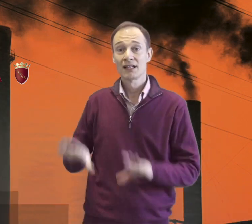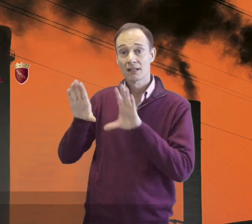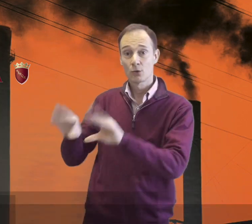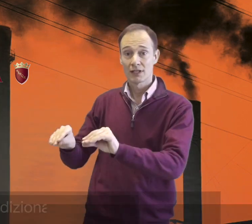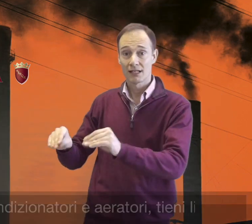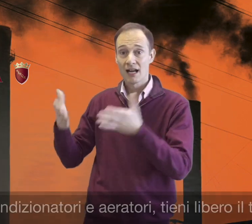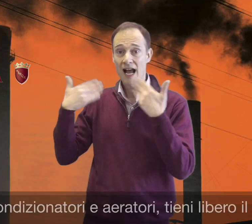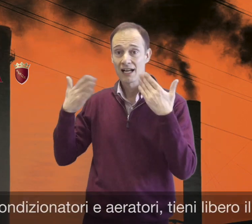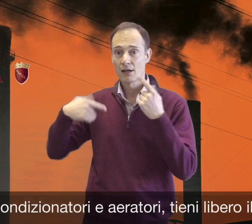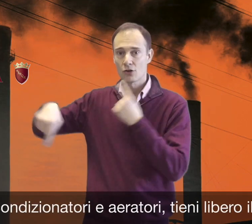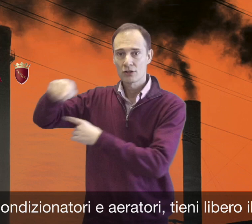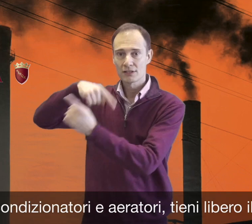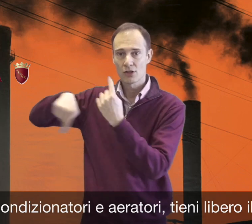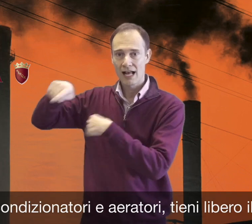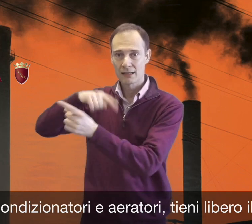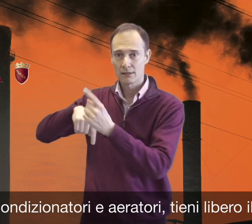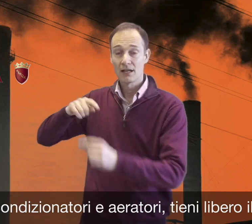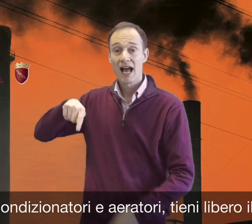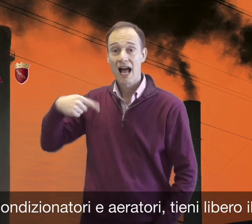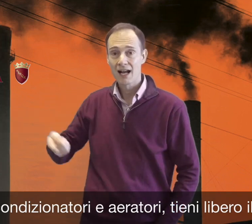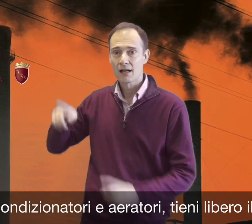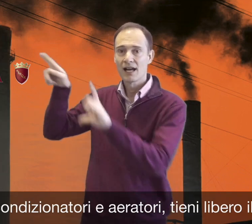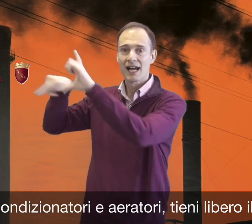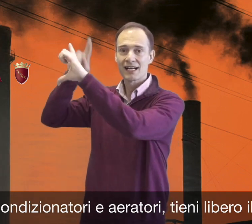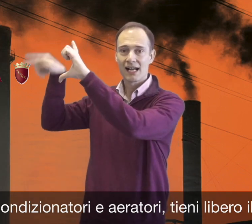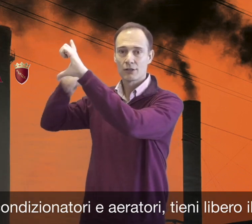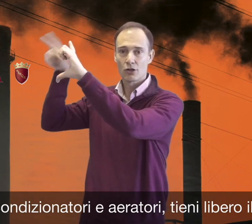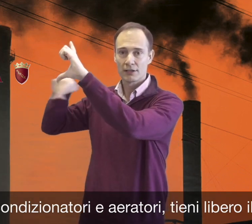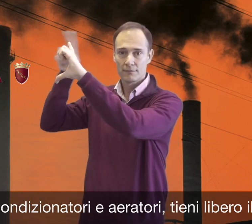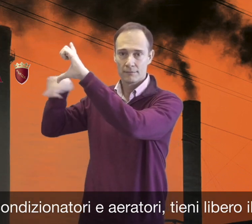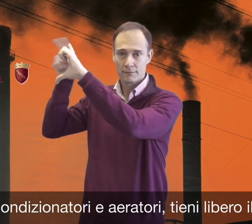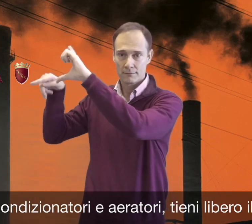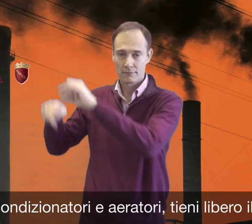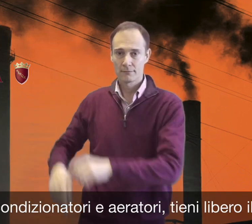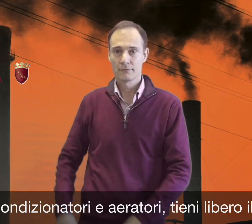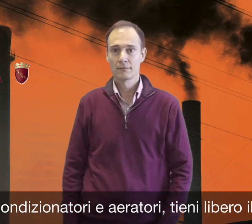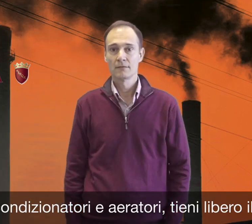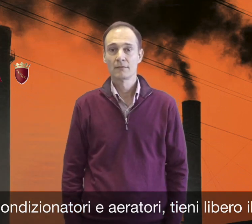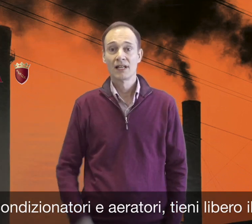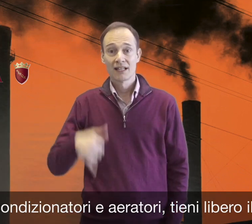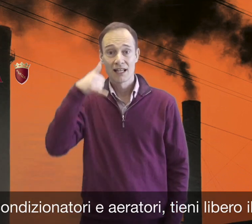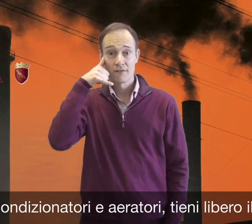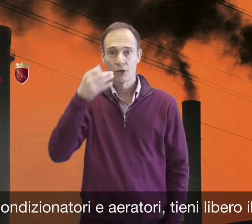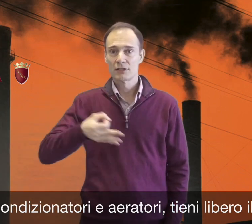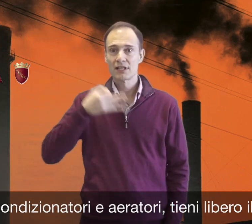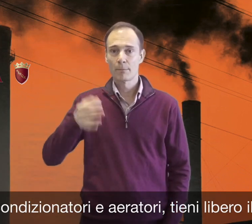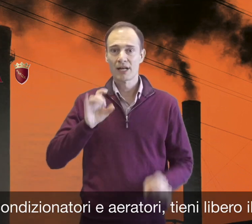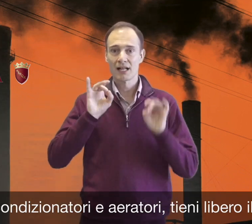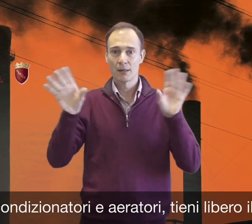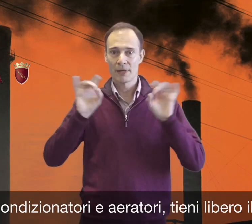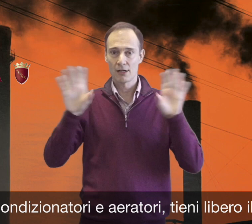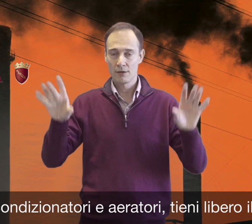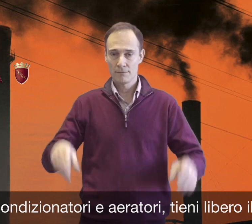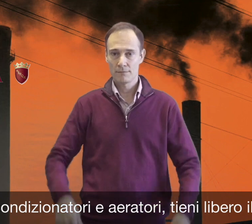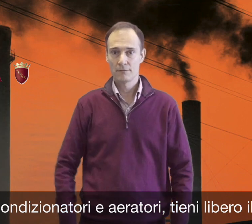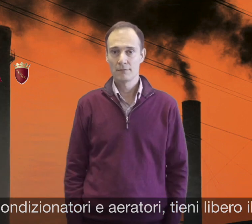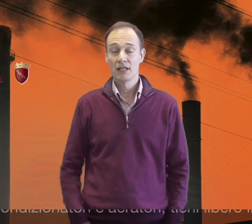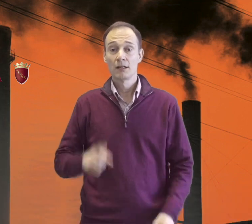tieniti informato e al cessato allarme fai circolare aria pulita